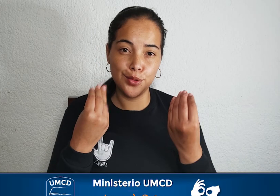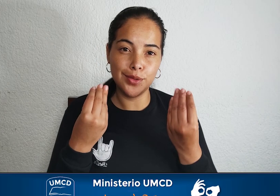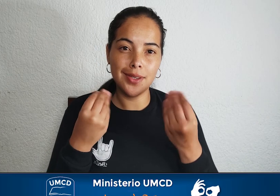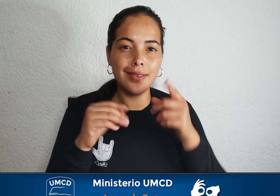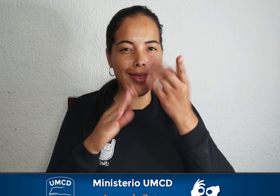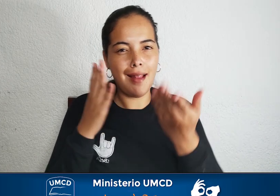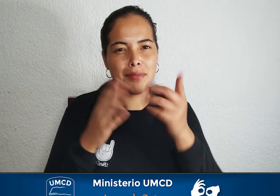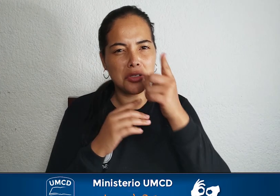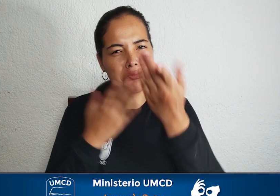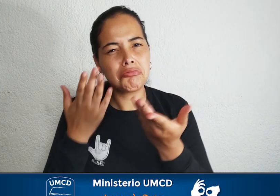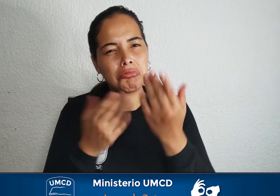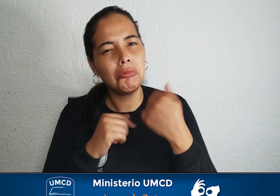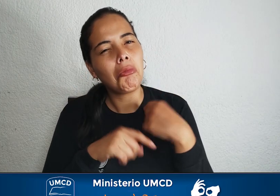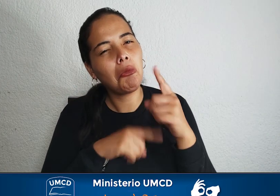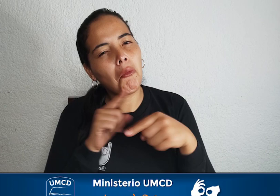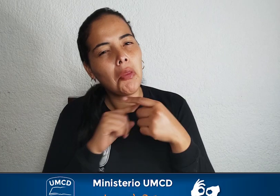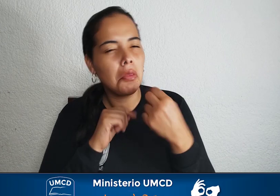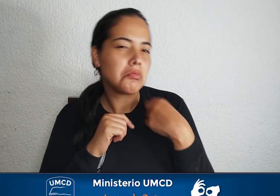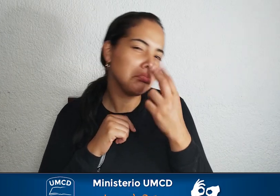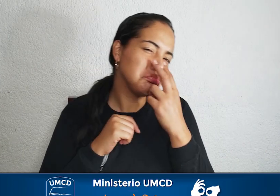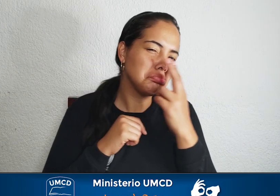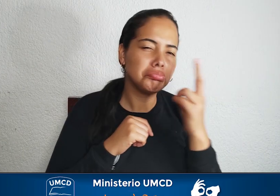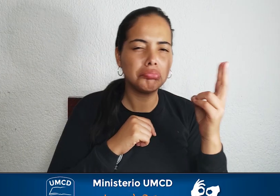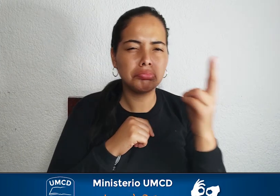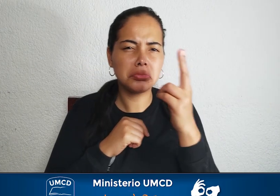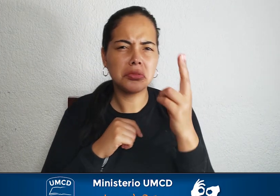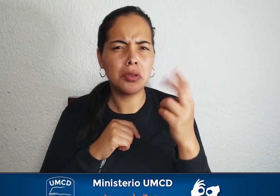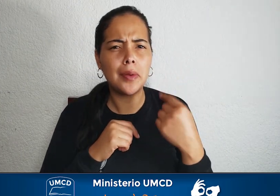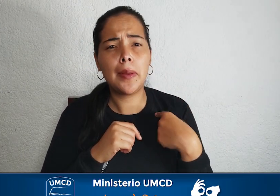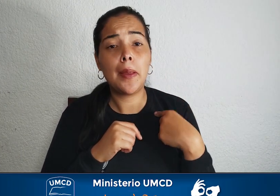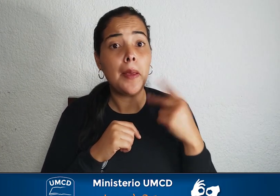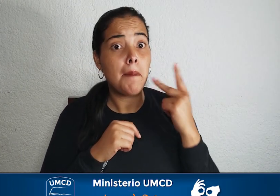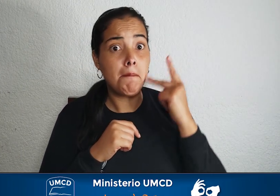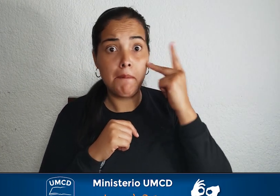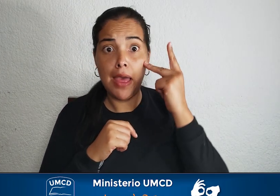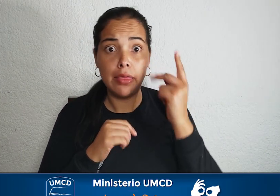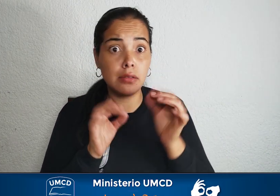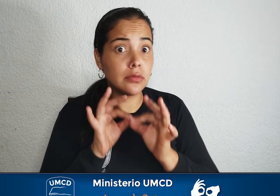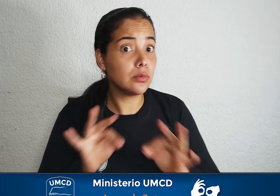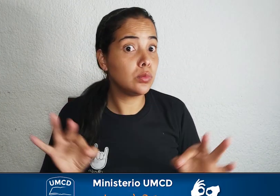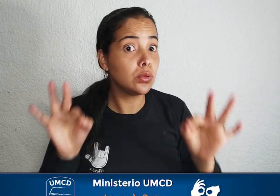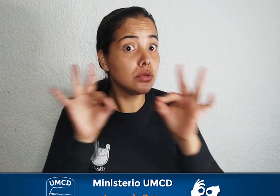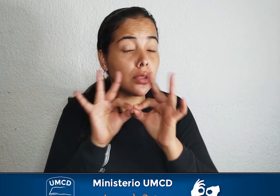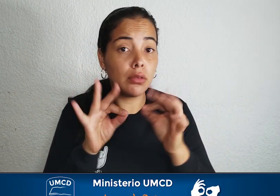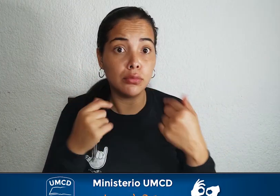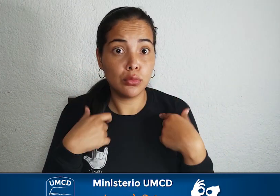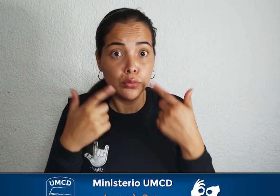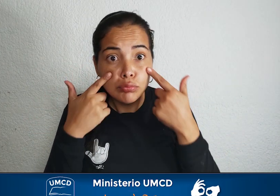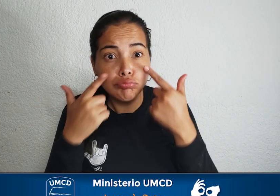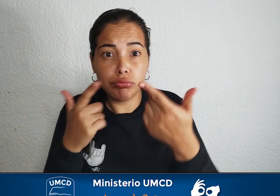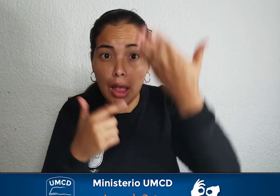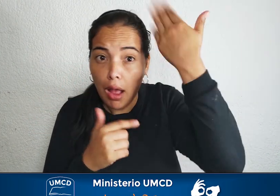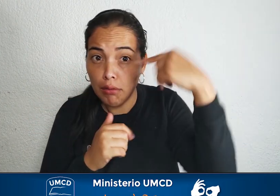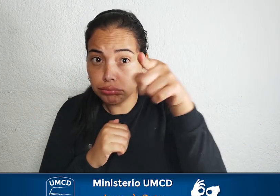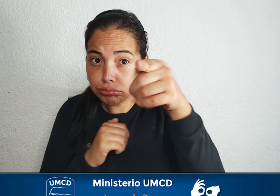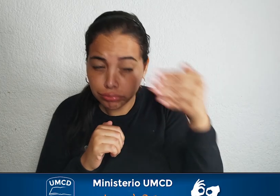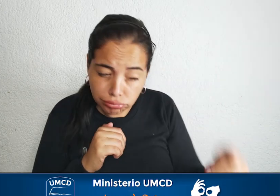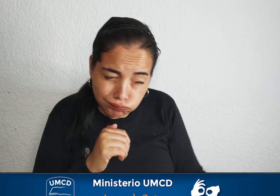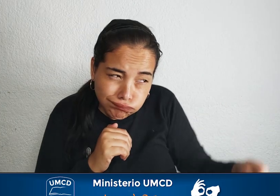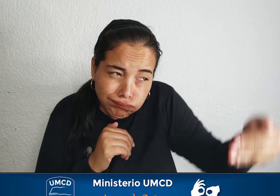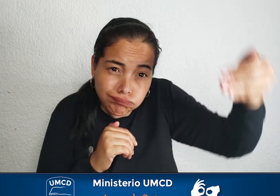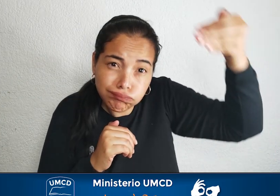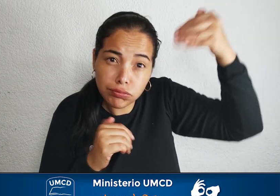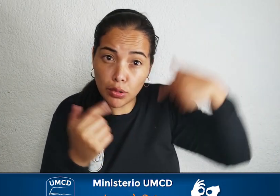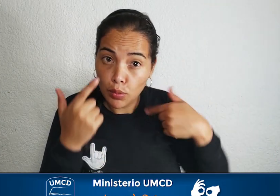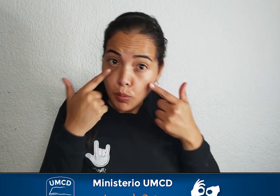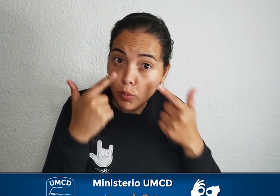Muchos han escuchado o hemos usado la frase que dice, Padre no es el que te dio la vida, sino el que te crió, haciendo énfasis